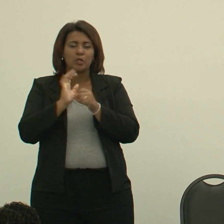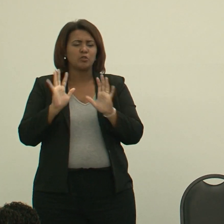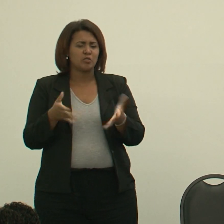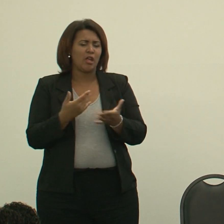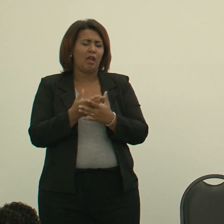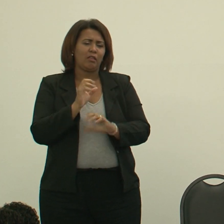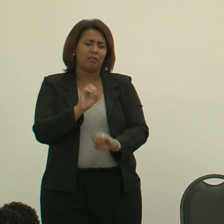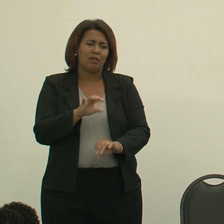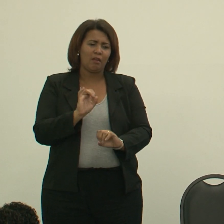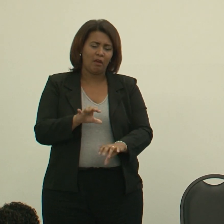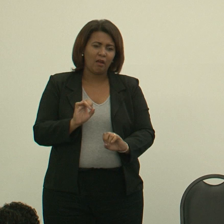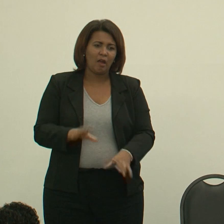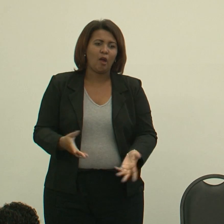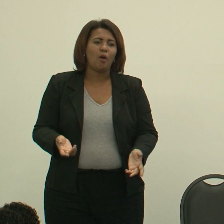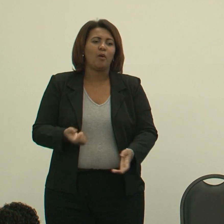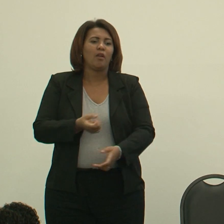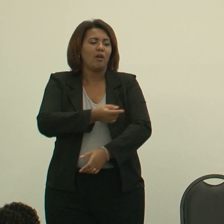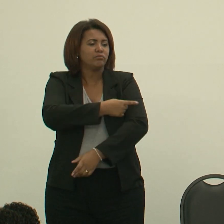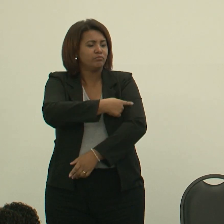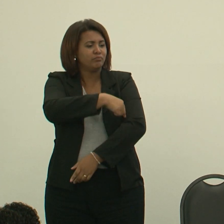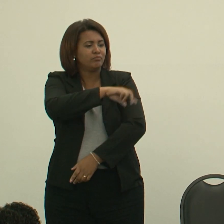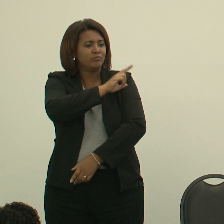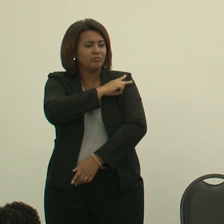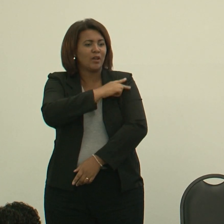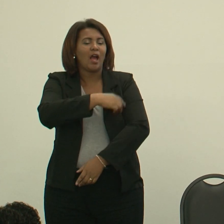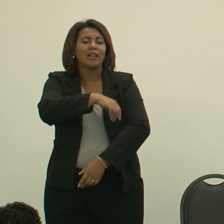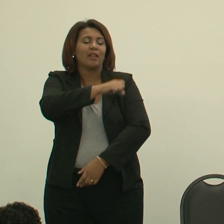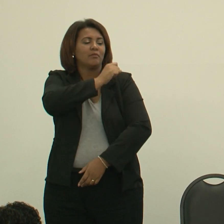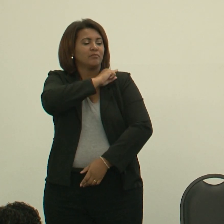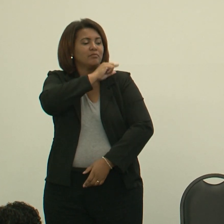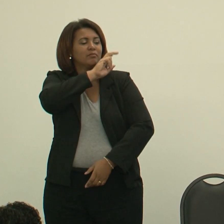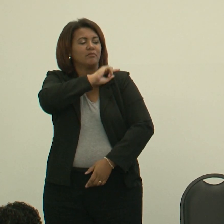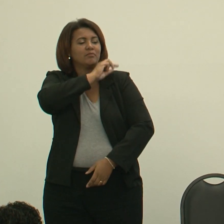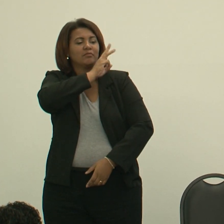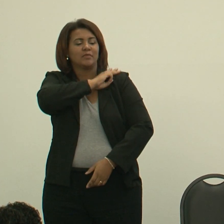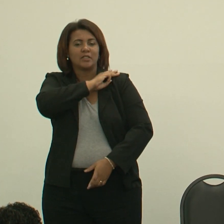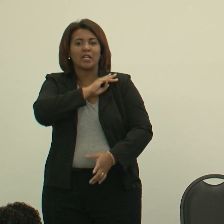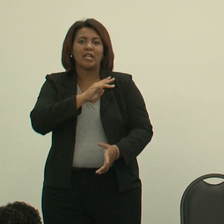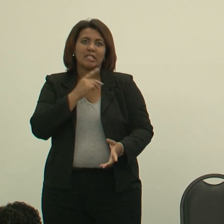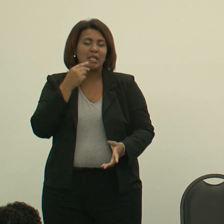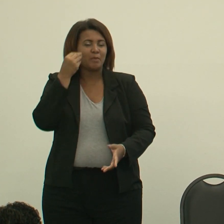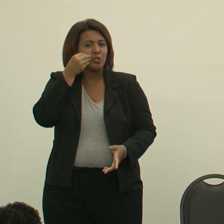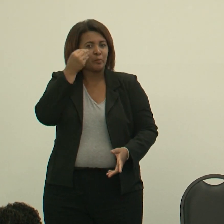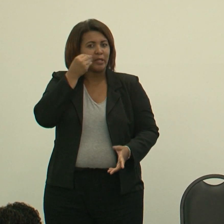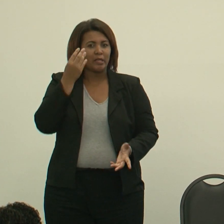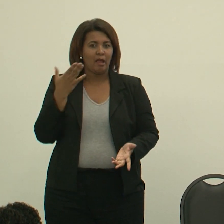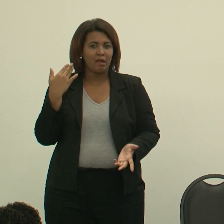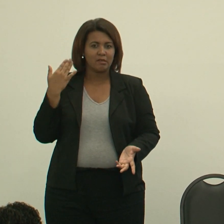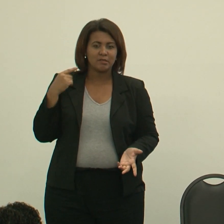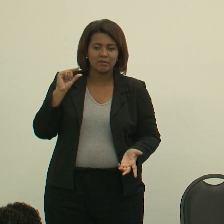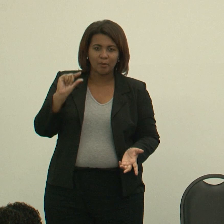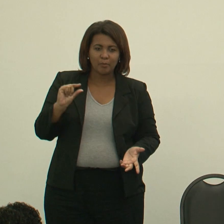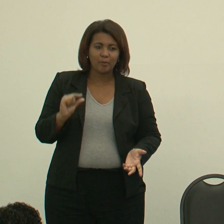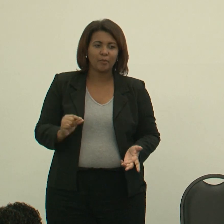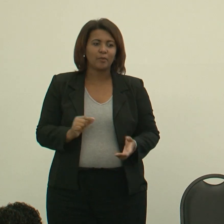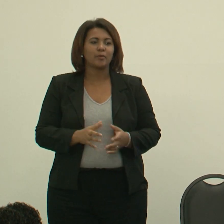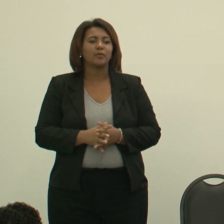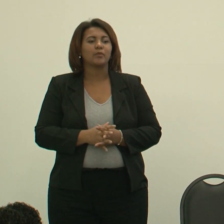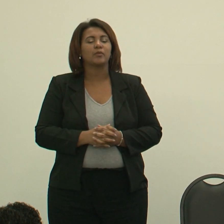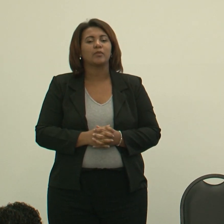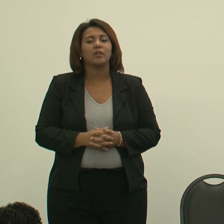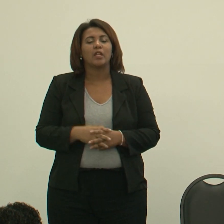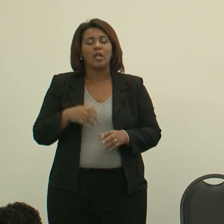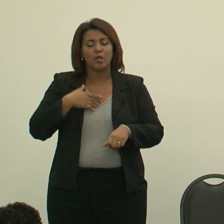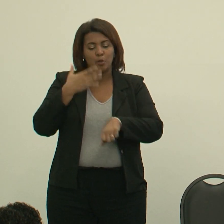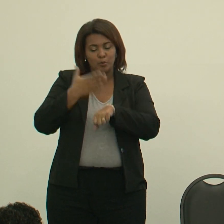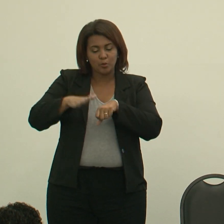aula assim, do Fundamental 1 ao 3º ano do médio, que é a minha experiência mais recente. E fiz assim, desde o